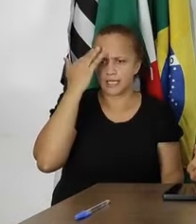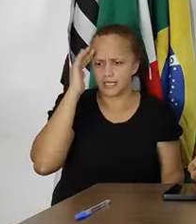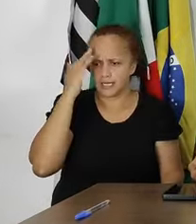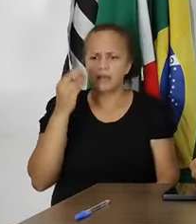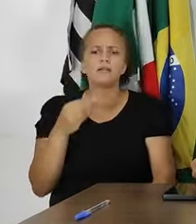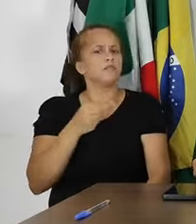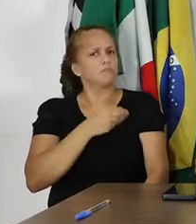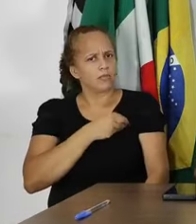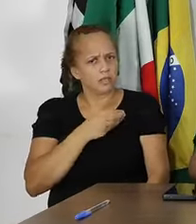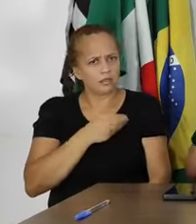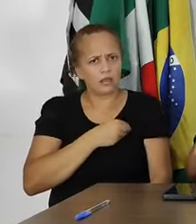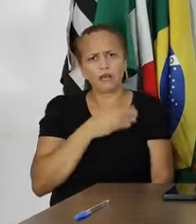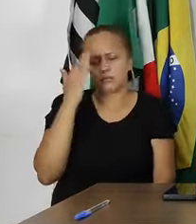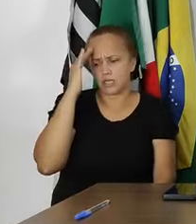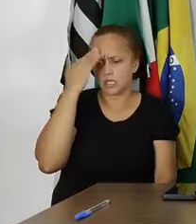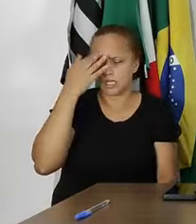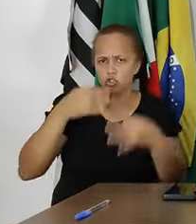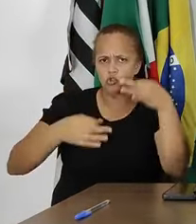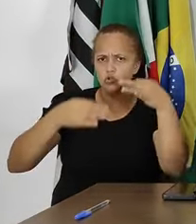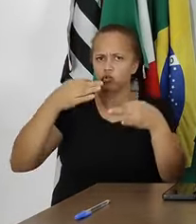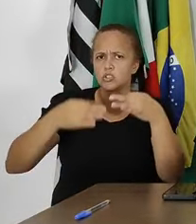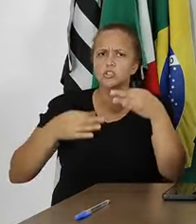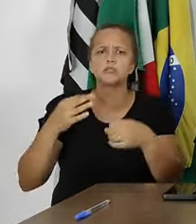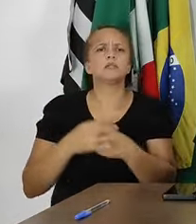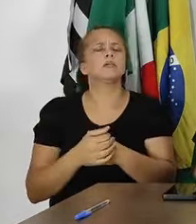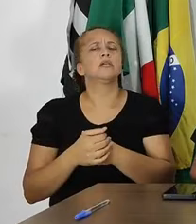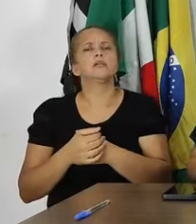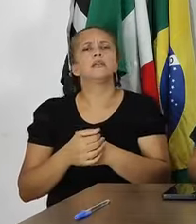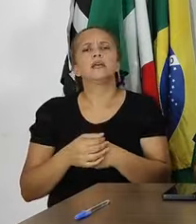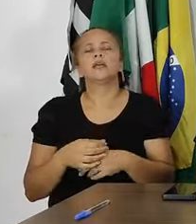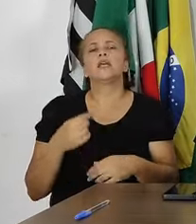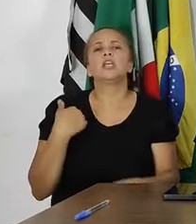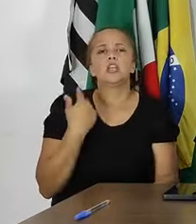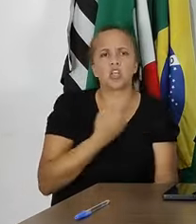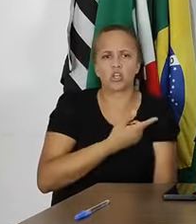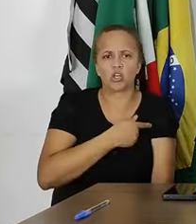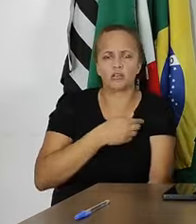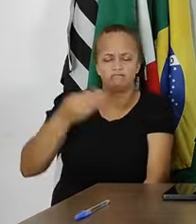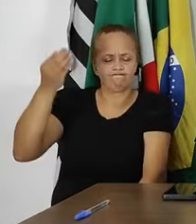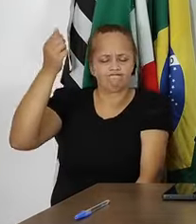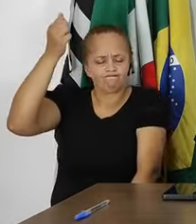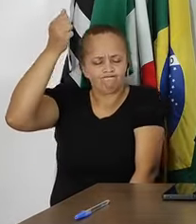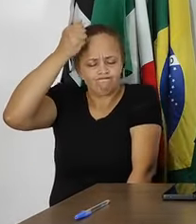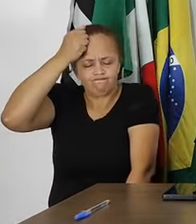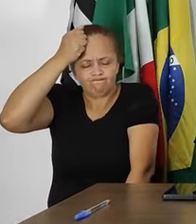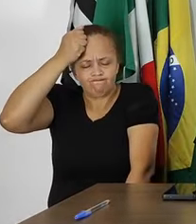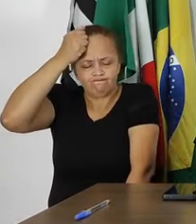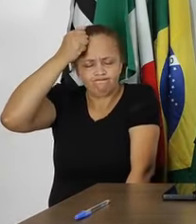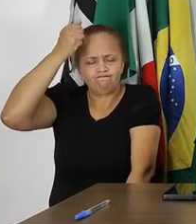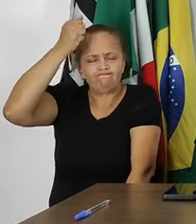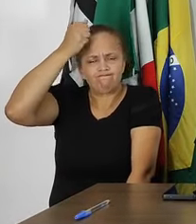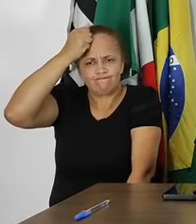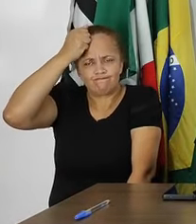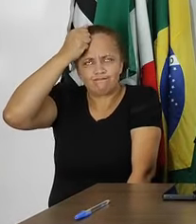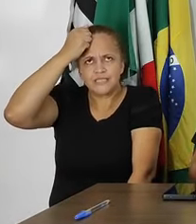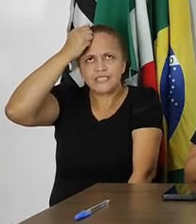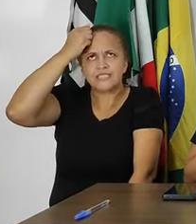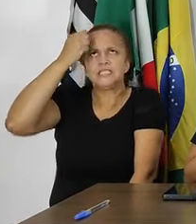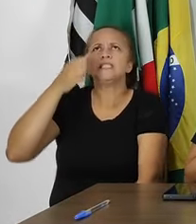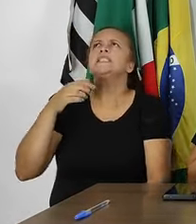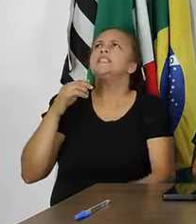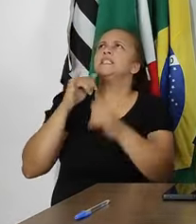juízo. E numa atitude de arrependimento, de entrega, nós declaramos com a nossa boca